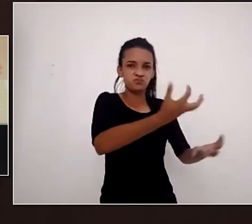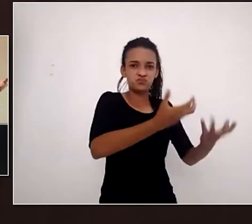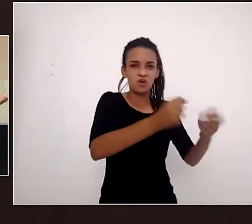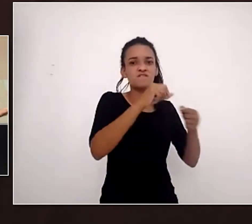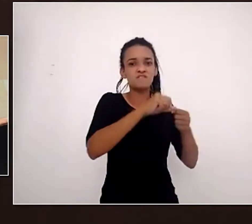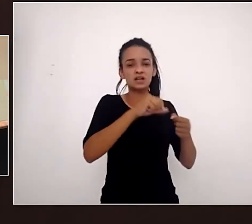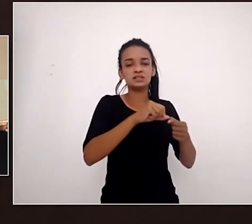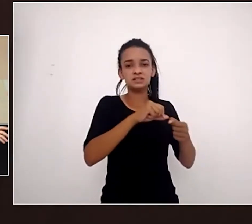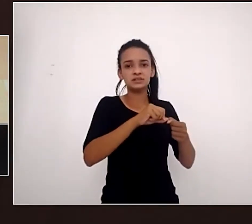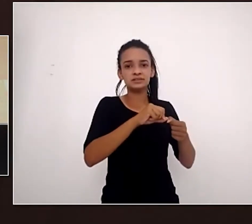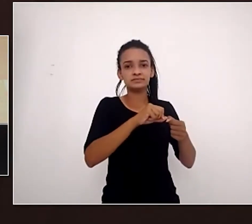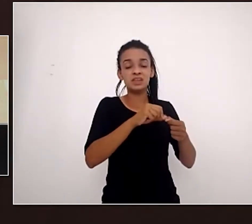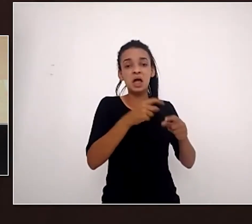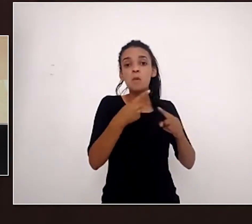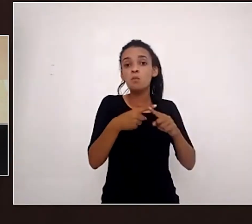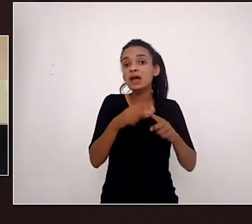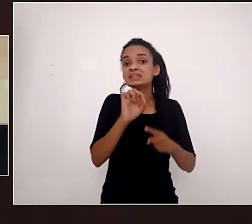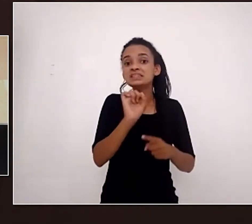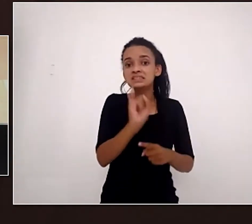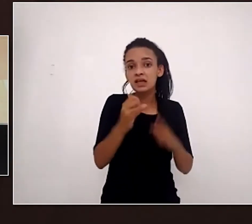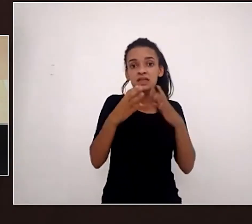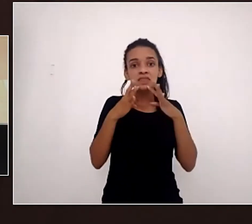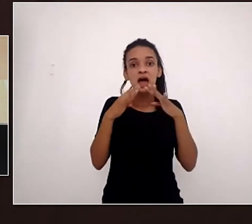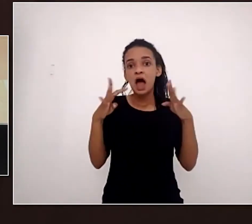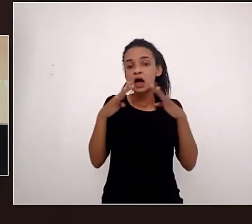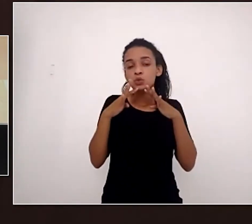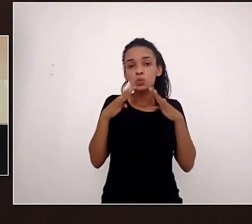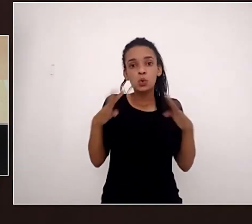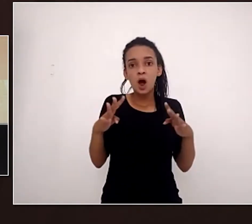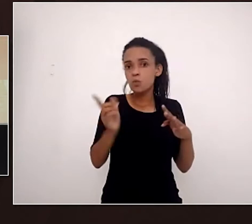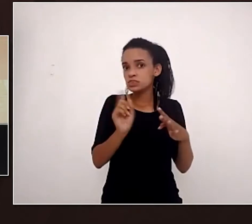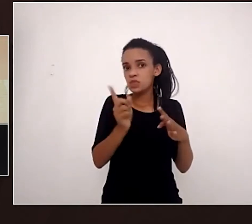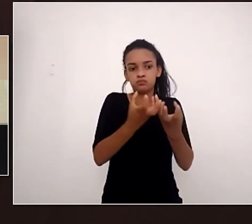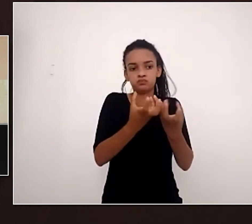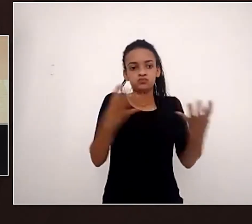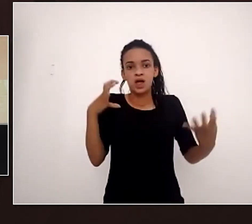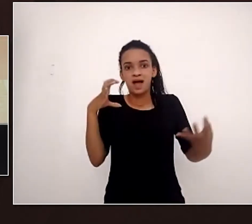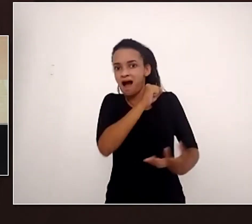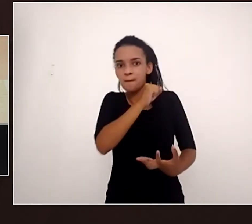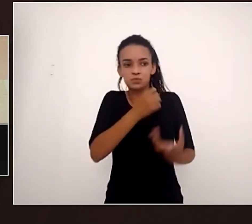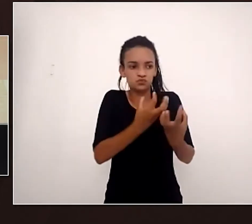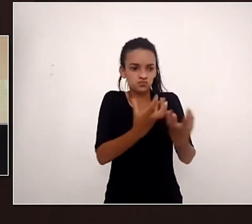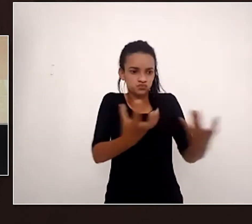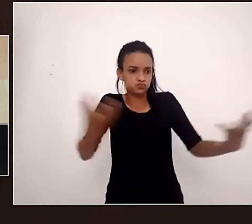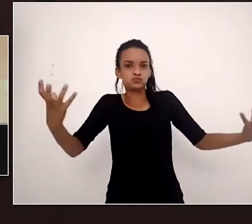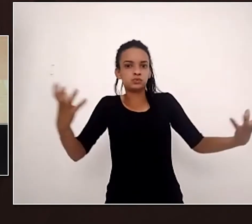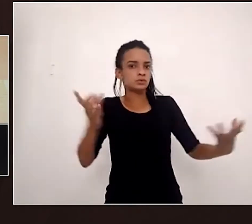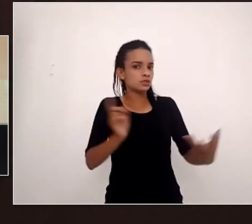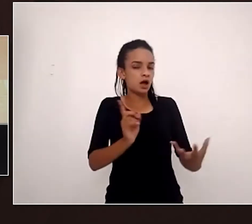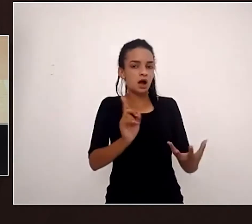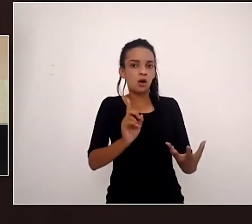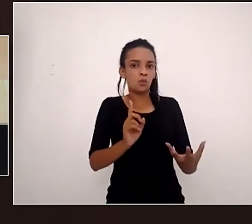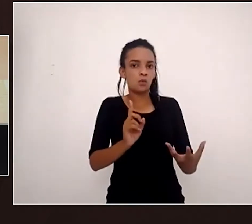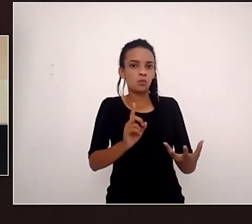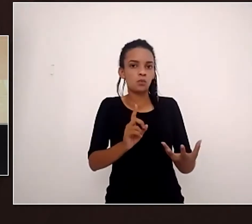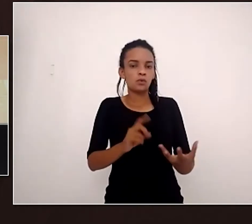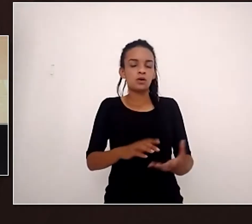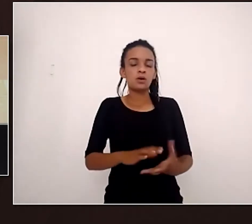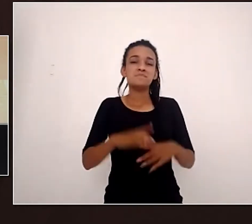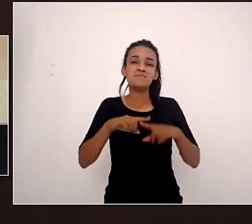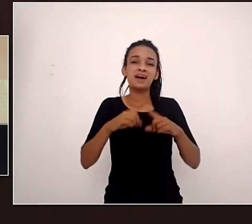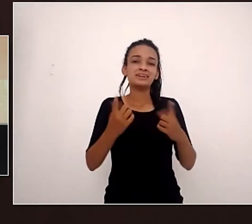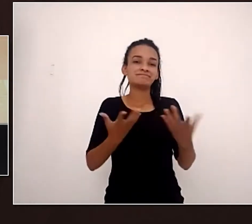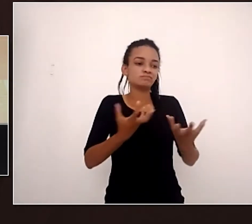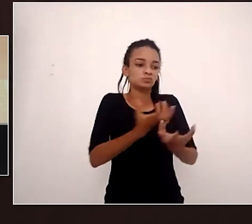espalhar tão rapidamente. Então se espalhou muito rapidamente. Em pouco tempo a cidade inteira estava em chamas,